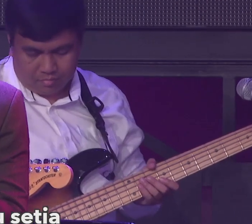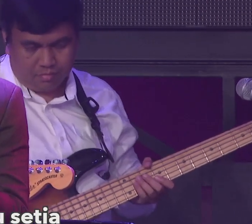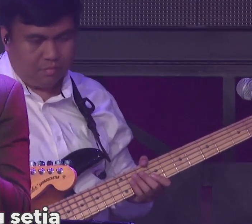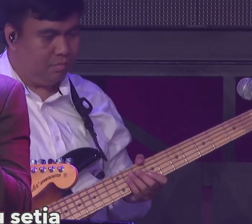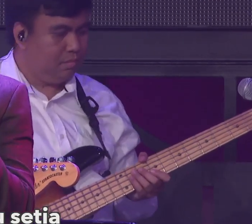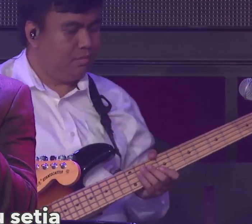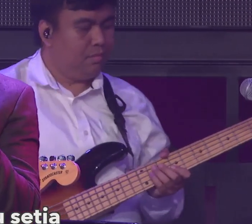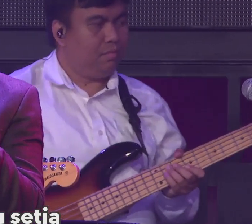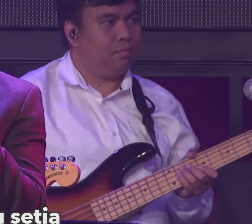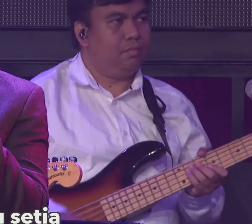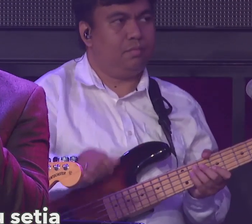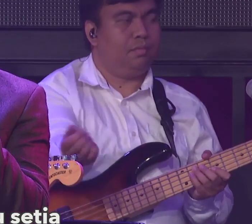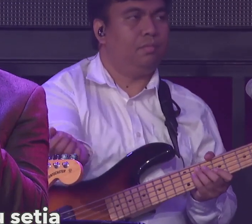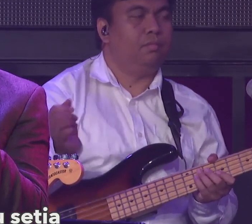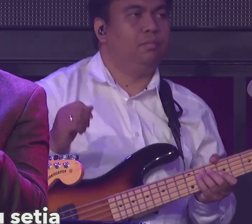gelap. Kau